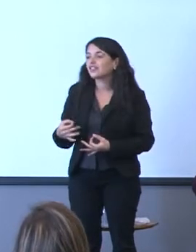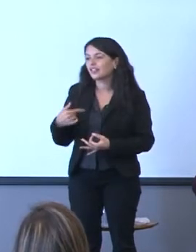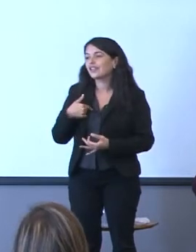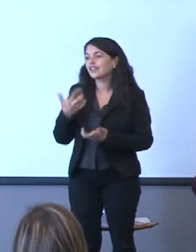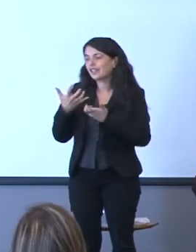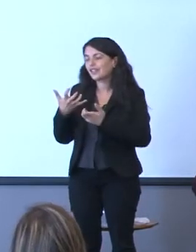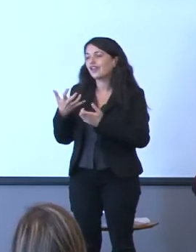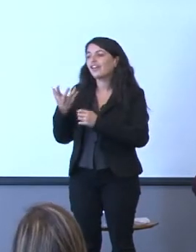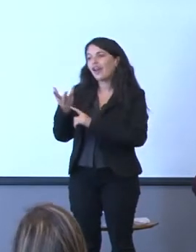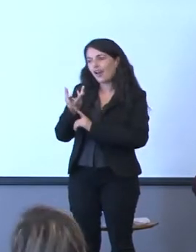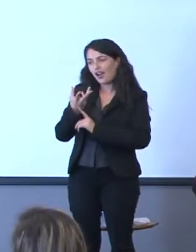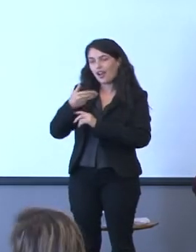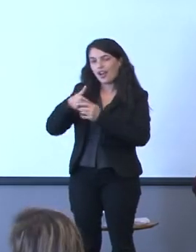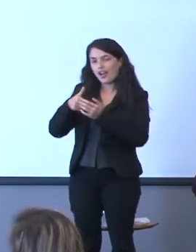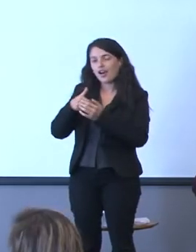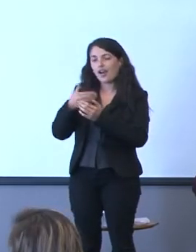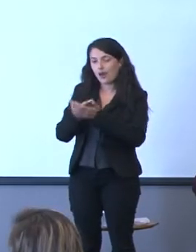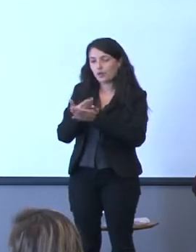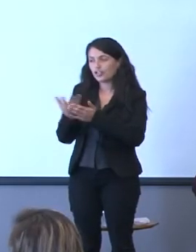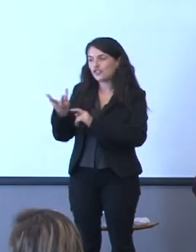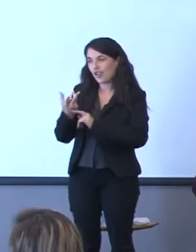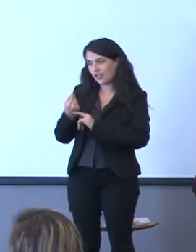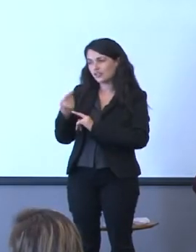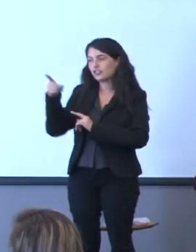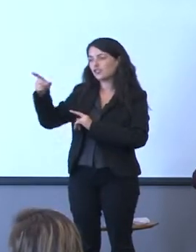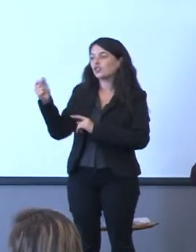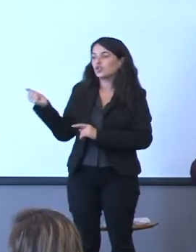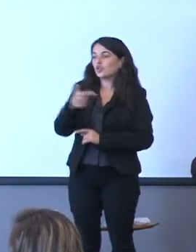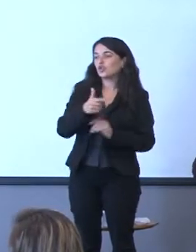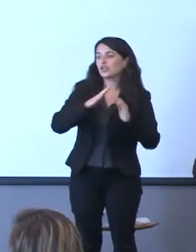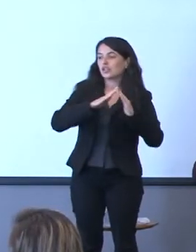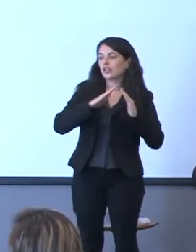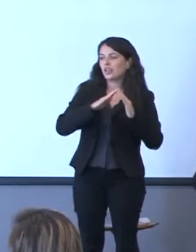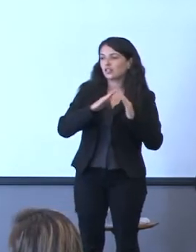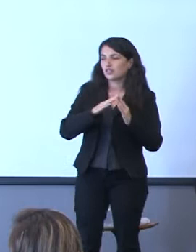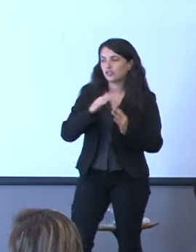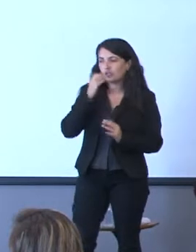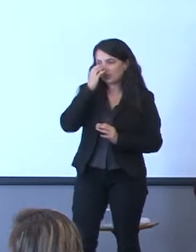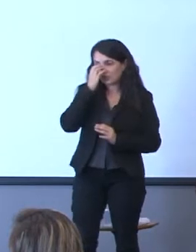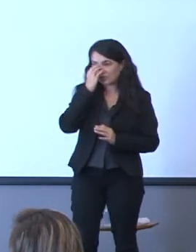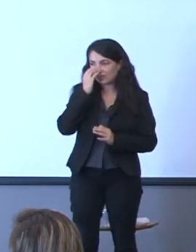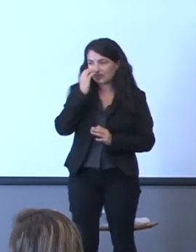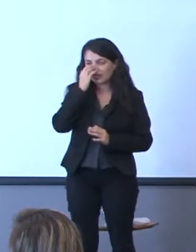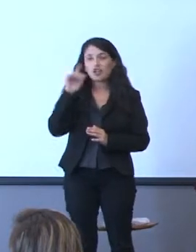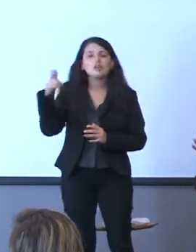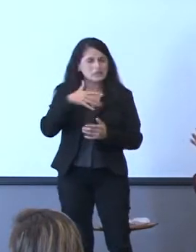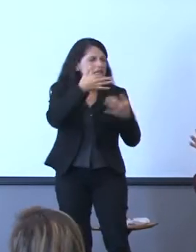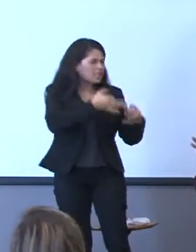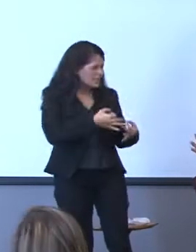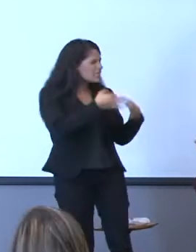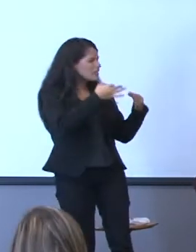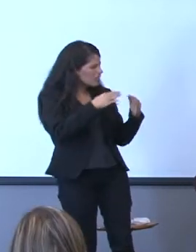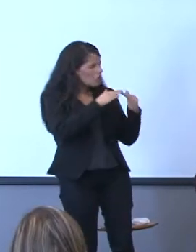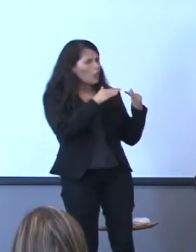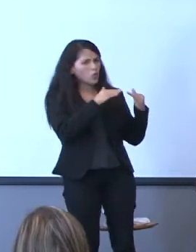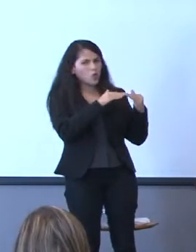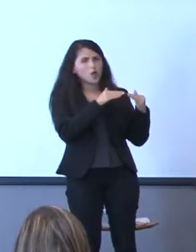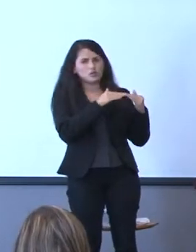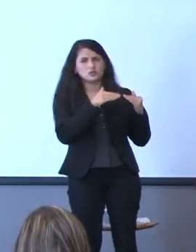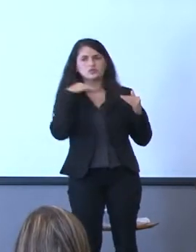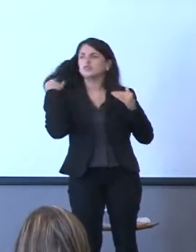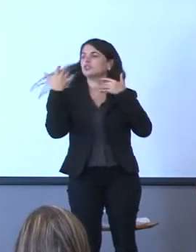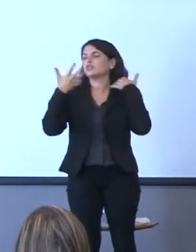senhora na aula de artes do que estar na casa dele. Eu tenho certeza absoluta. E assim, eu queria que